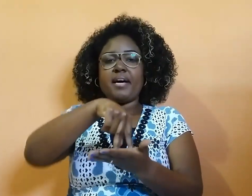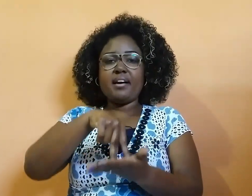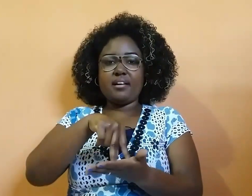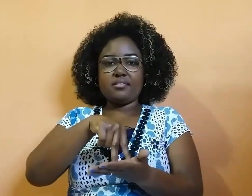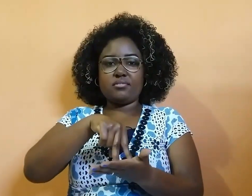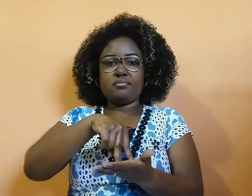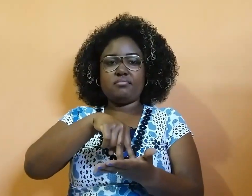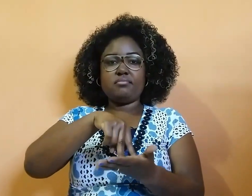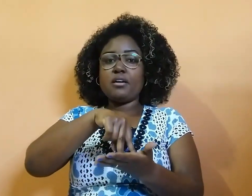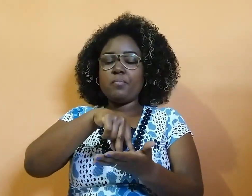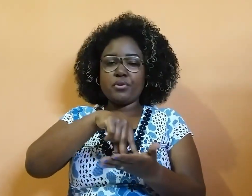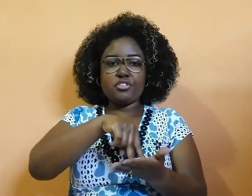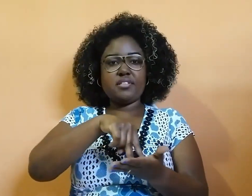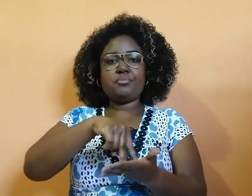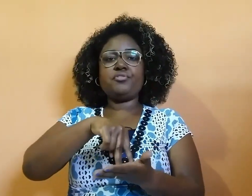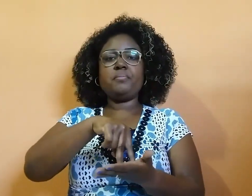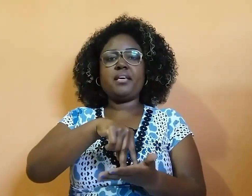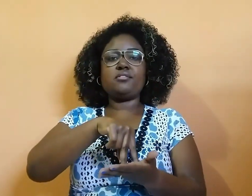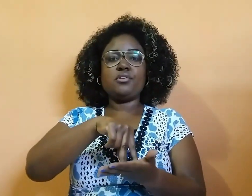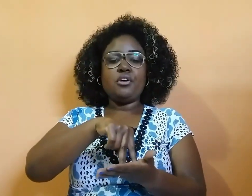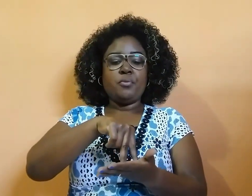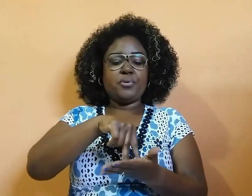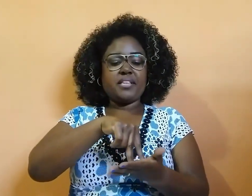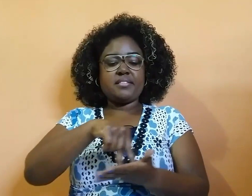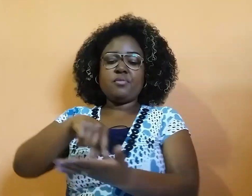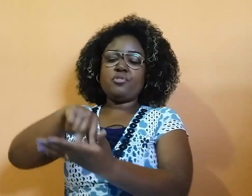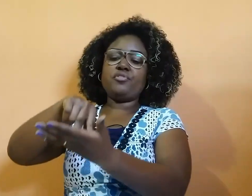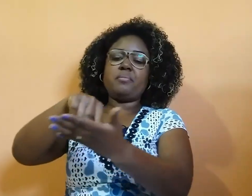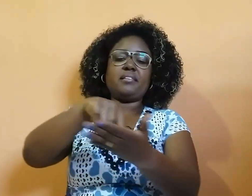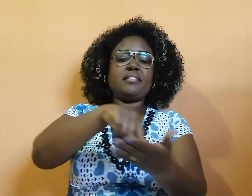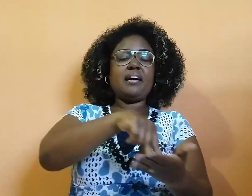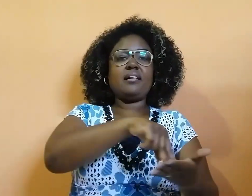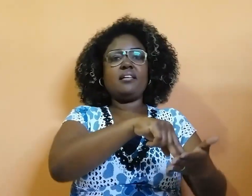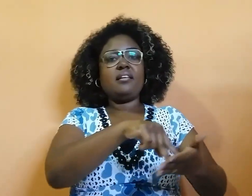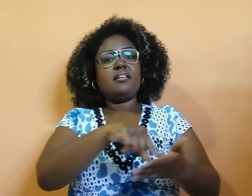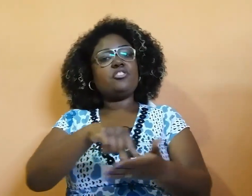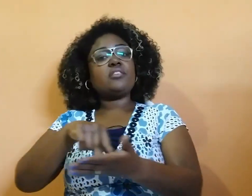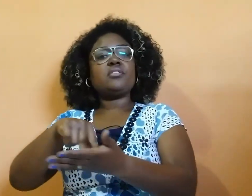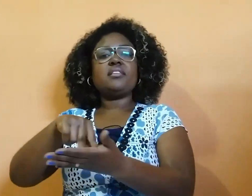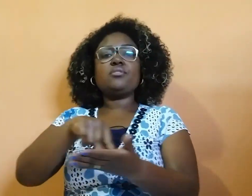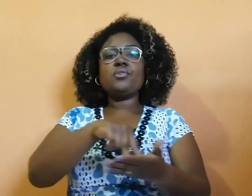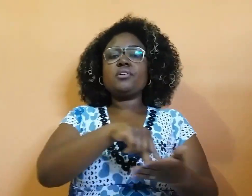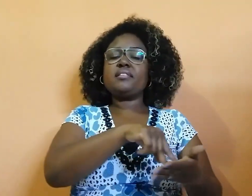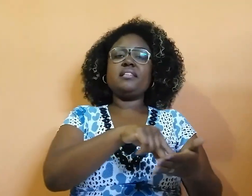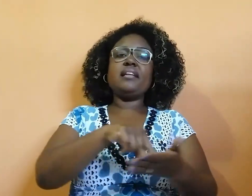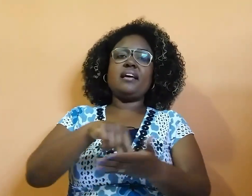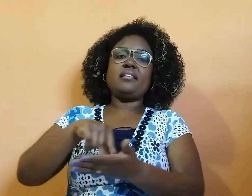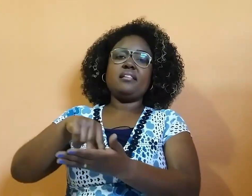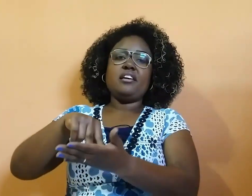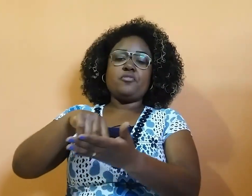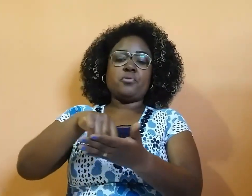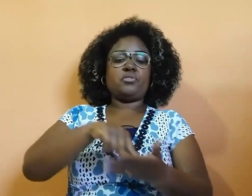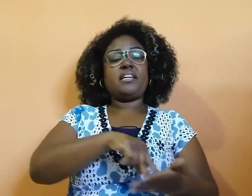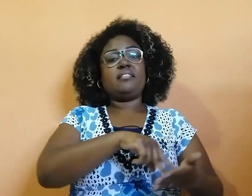para não pode ter movimento porque seu movimentar eu já tô dando outra idéia eu posso dar a